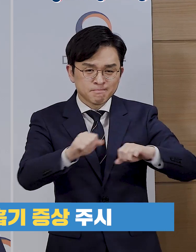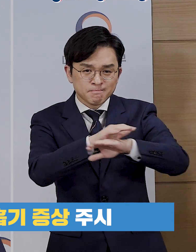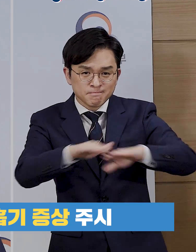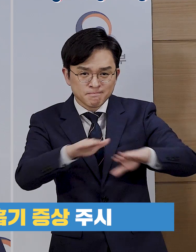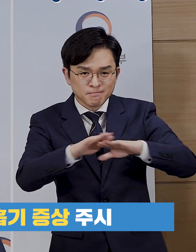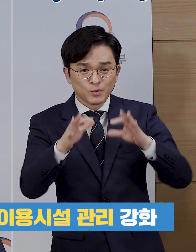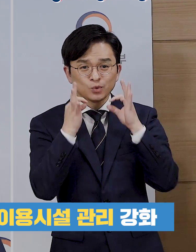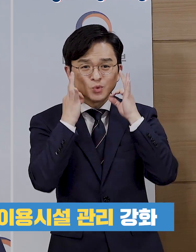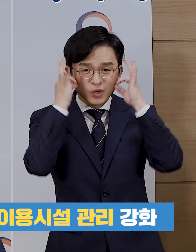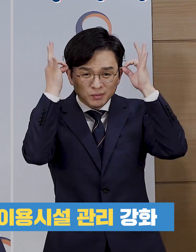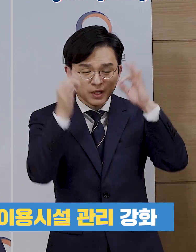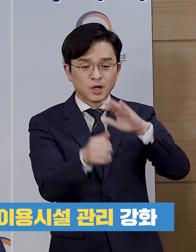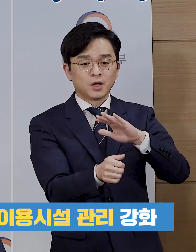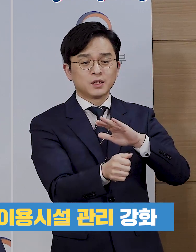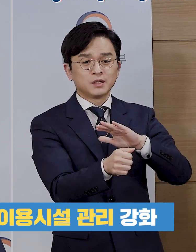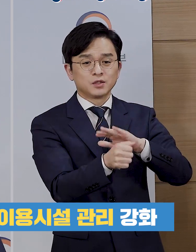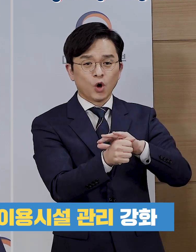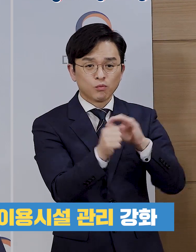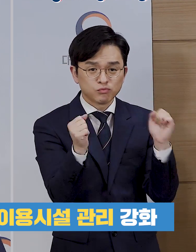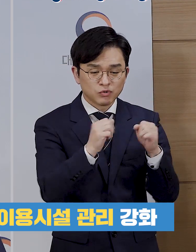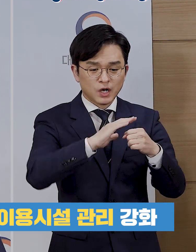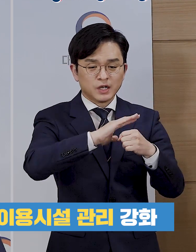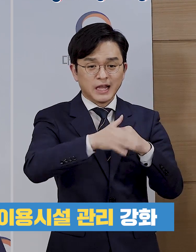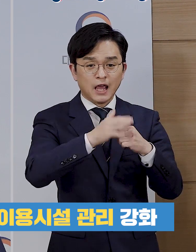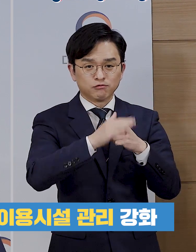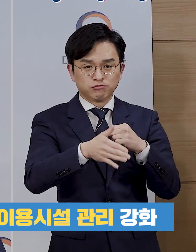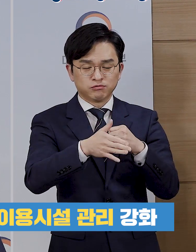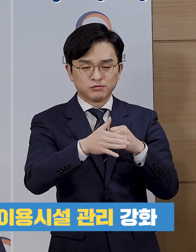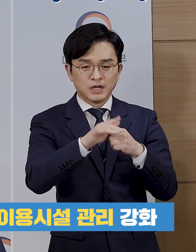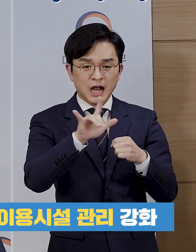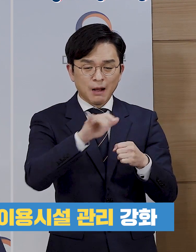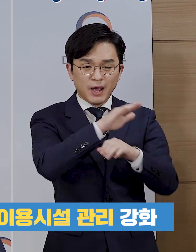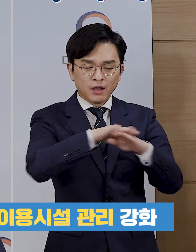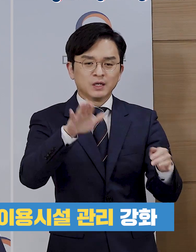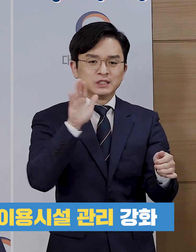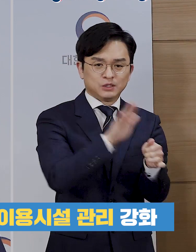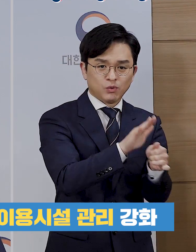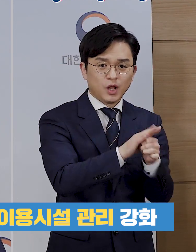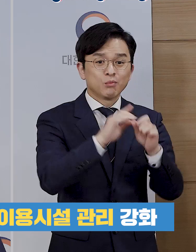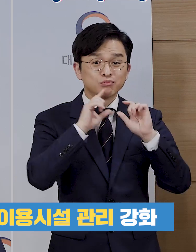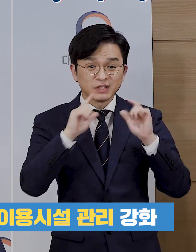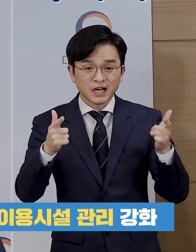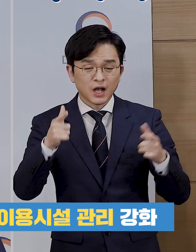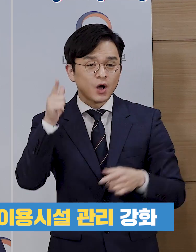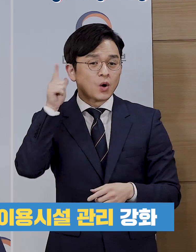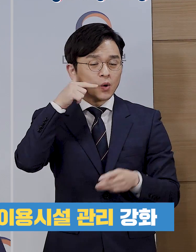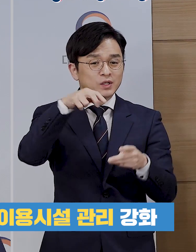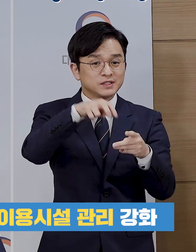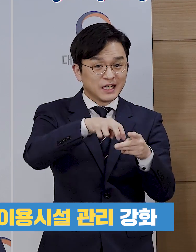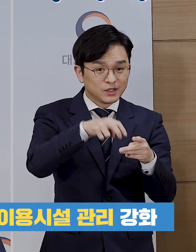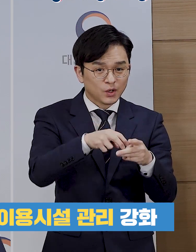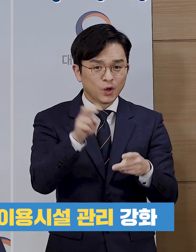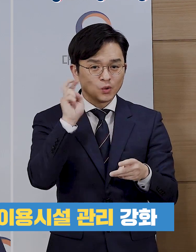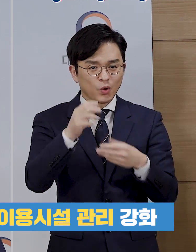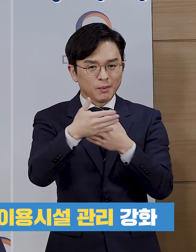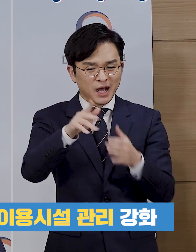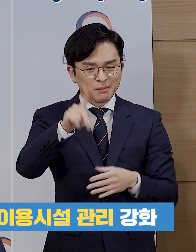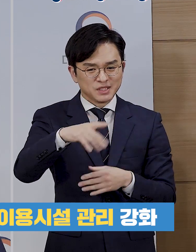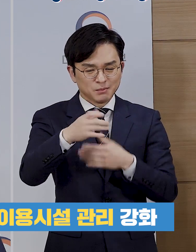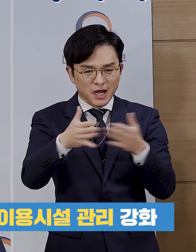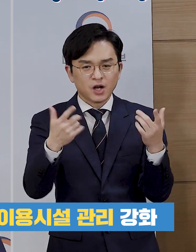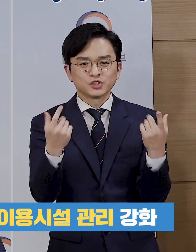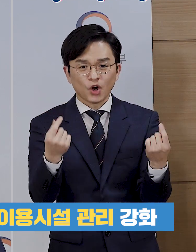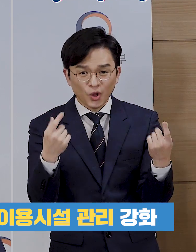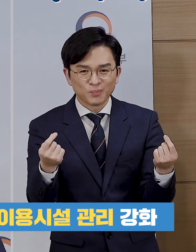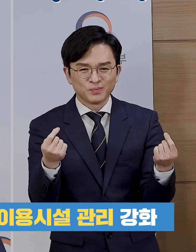있습니다. 대구 경북 지역을 계속 지원하는 한편 콜센터 등의 취약시설과 다중이용시설